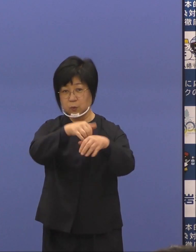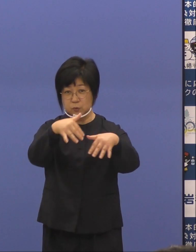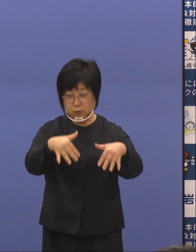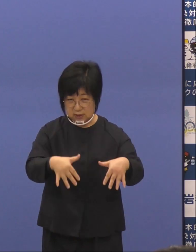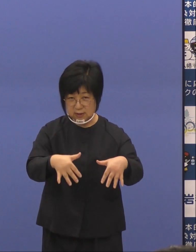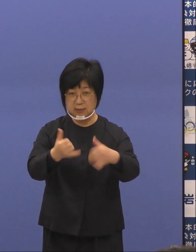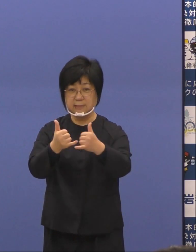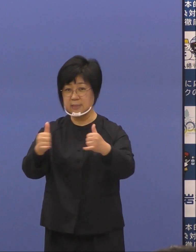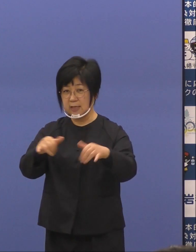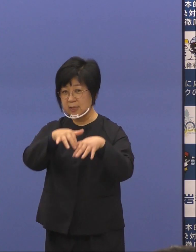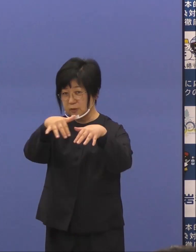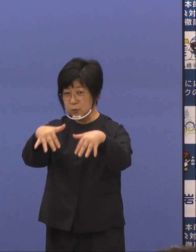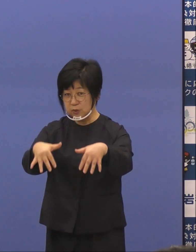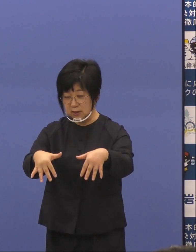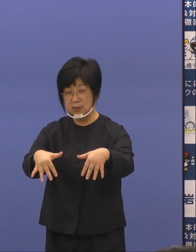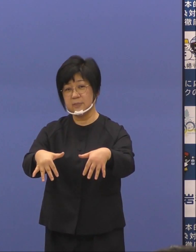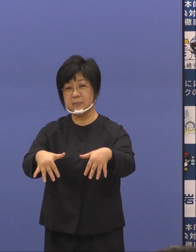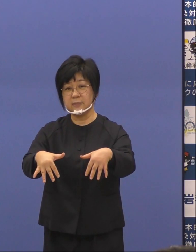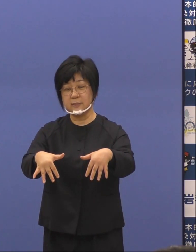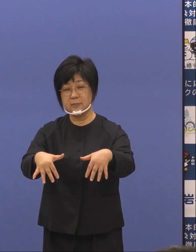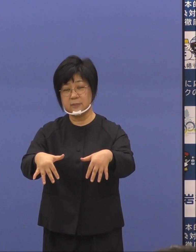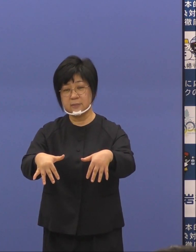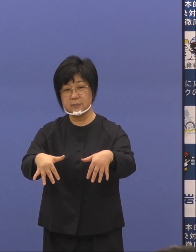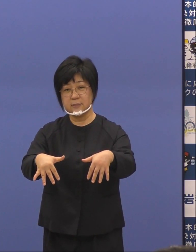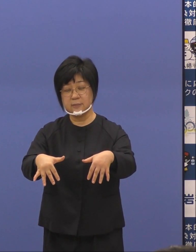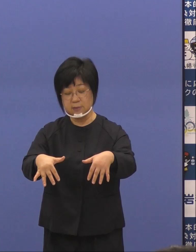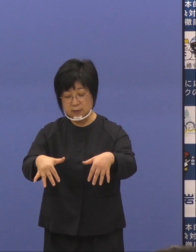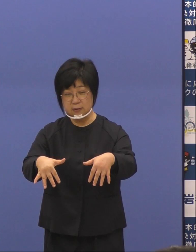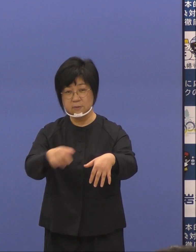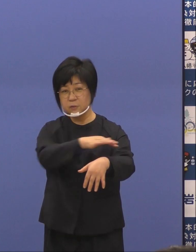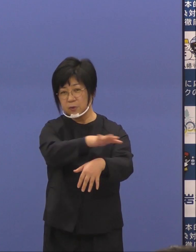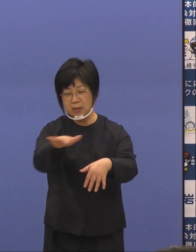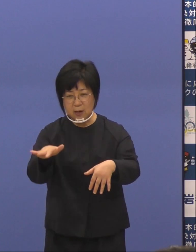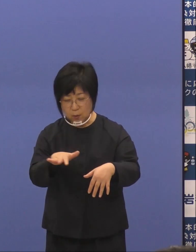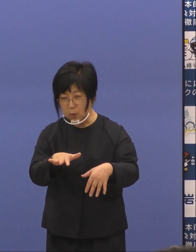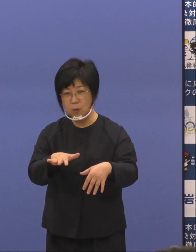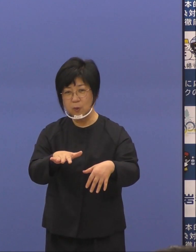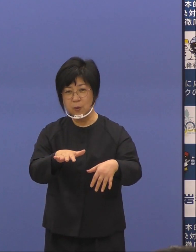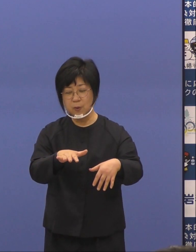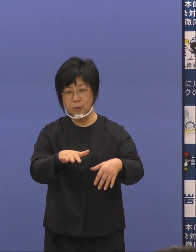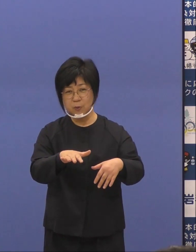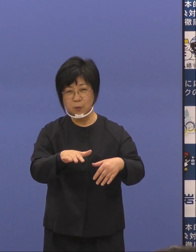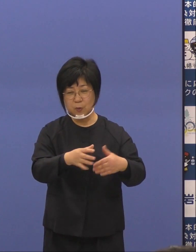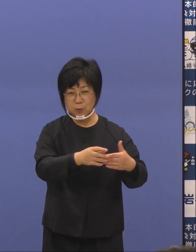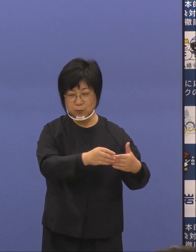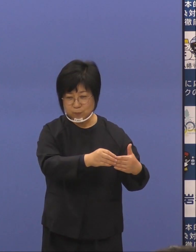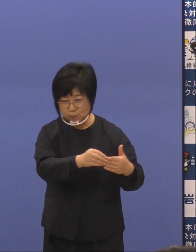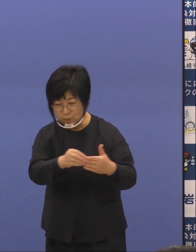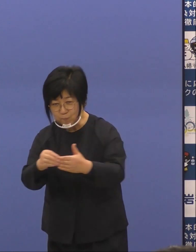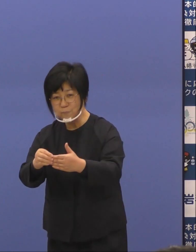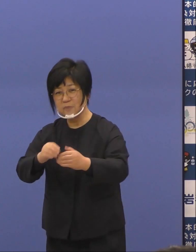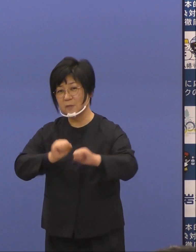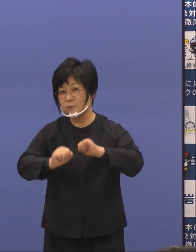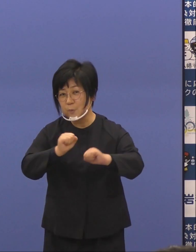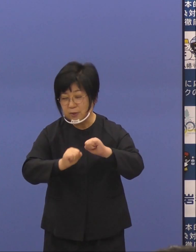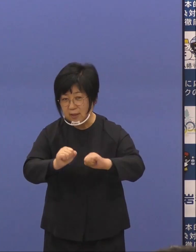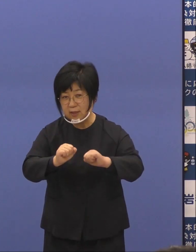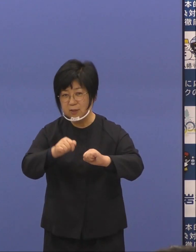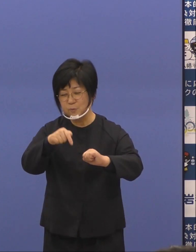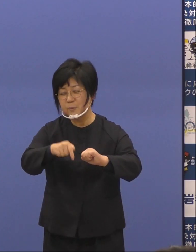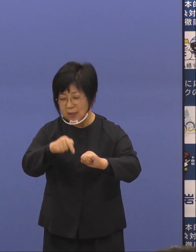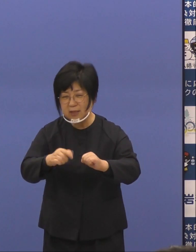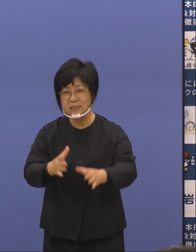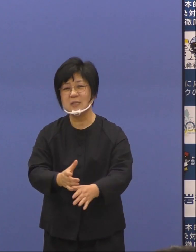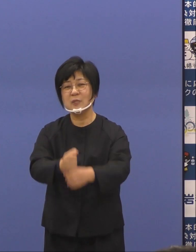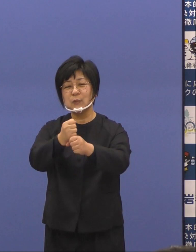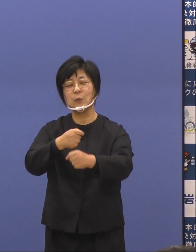な組織も動員し動いてもらい、でそういう中に統一教会もあ